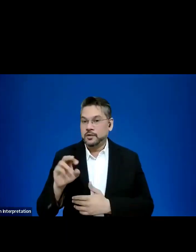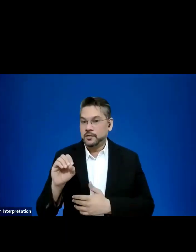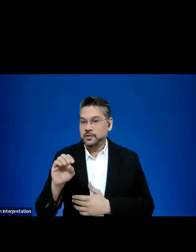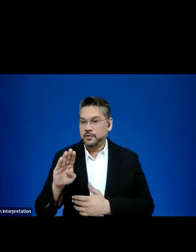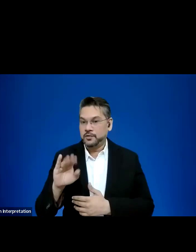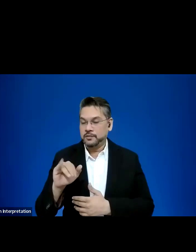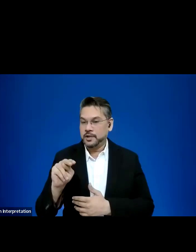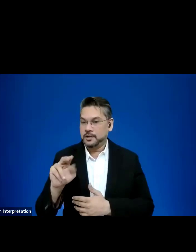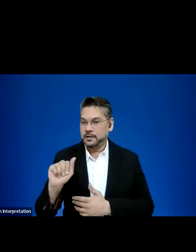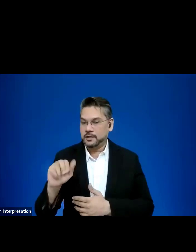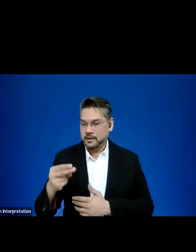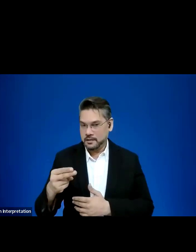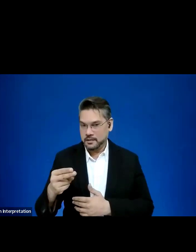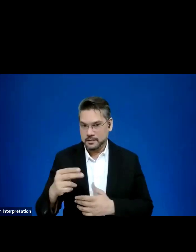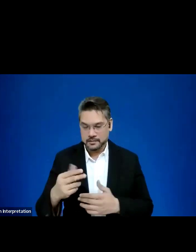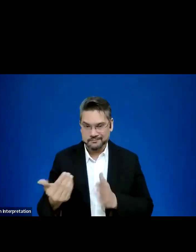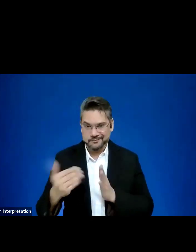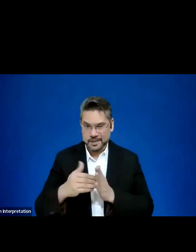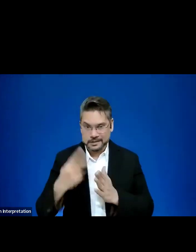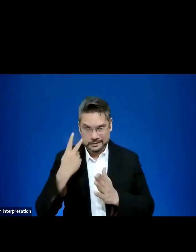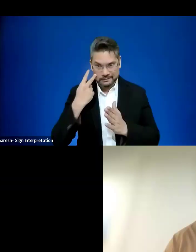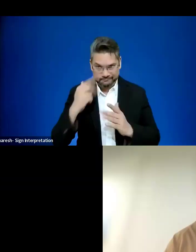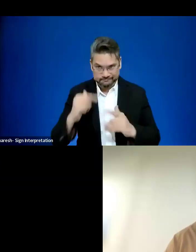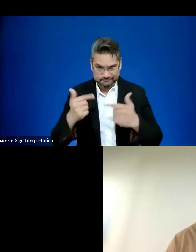非常谢谢 Steven。